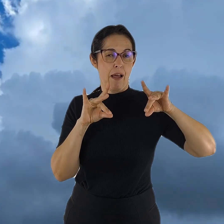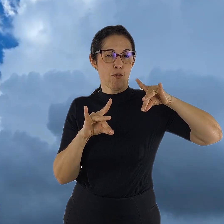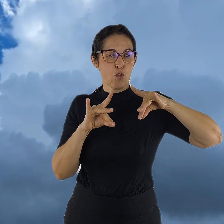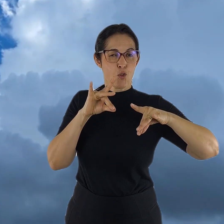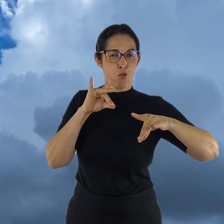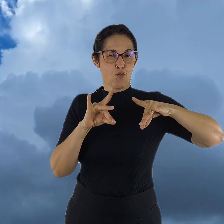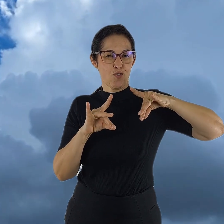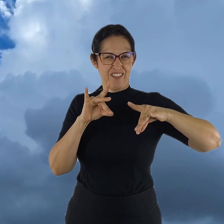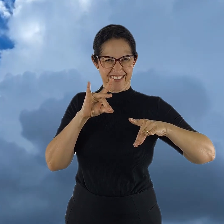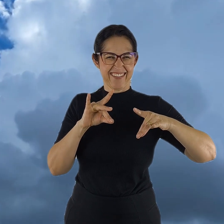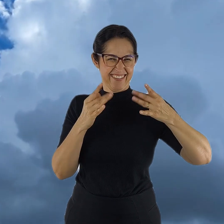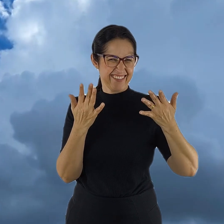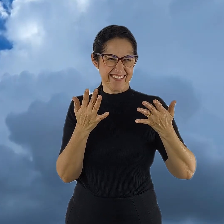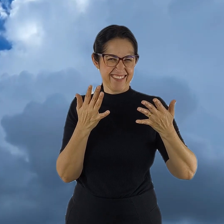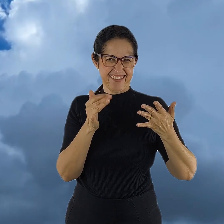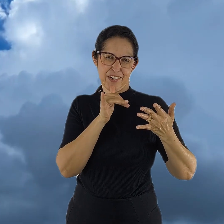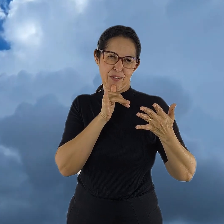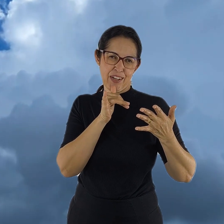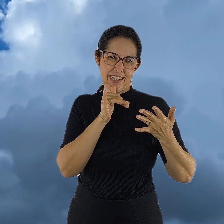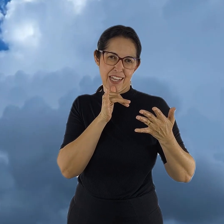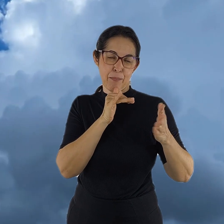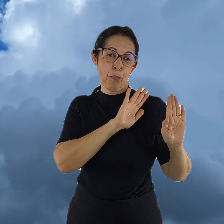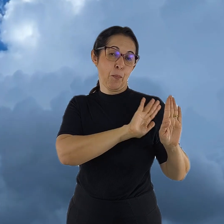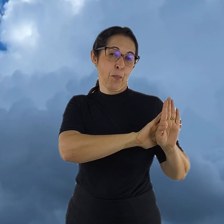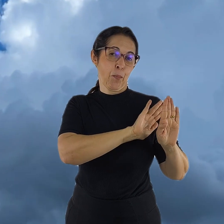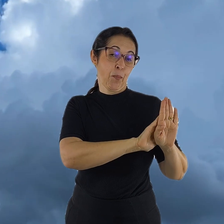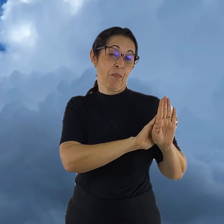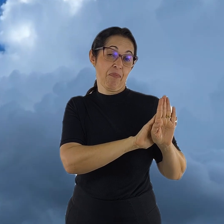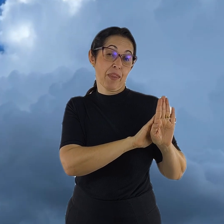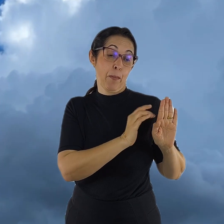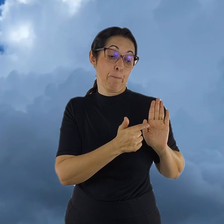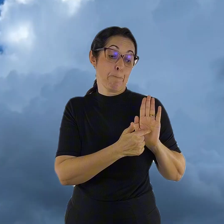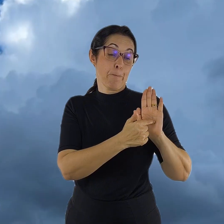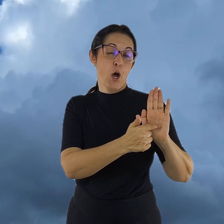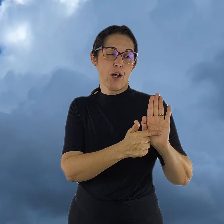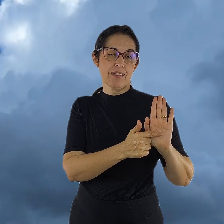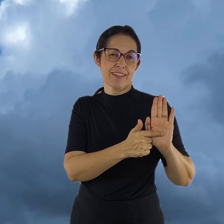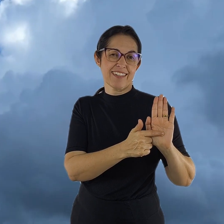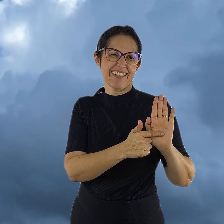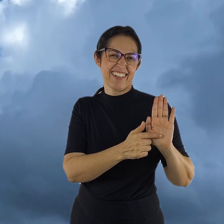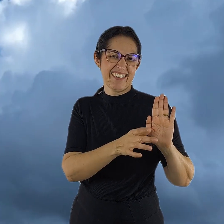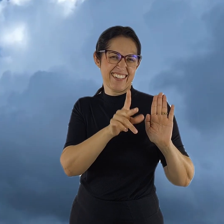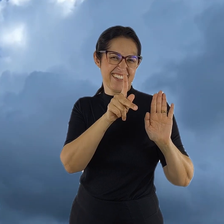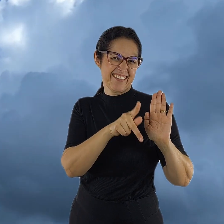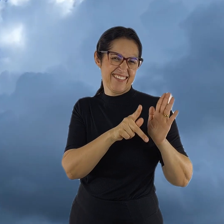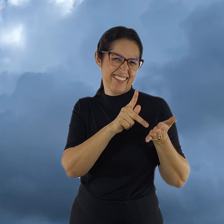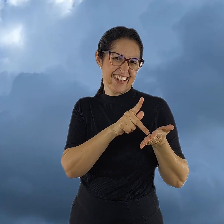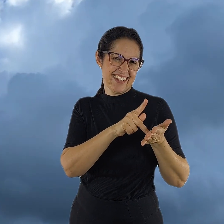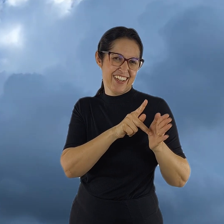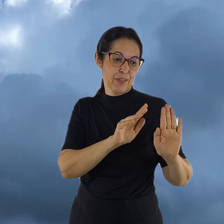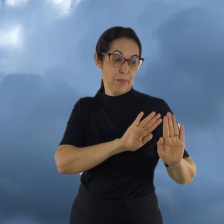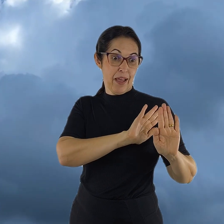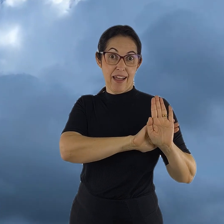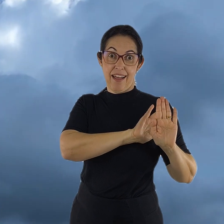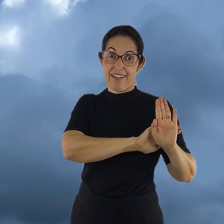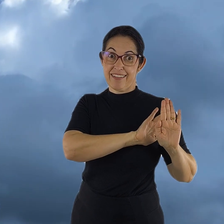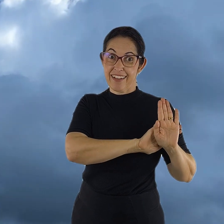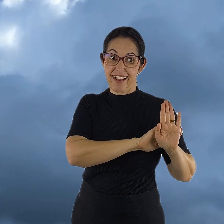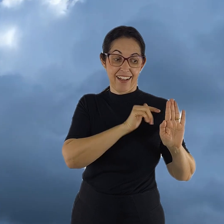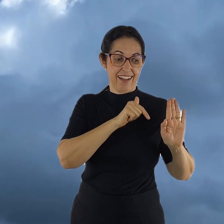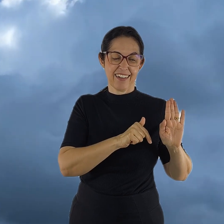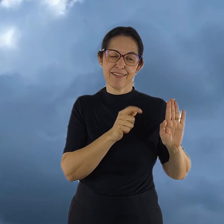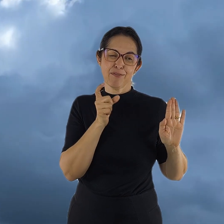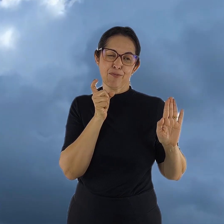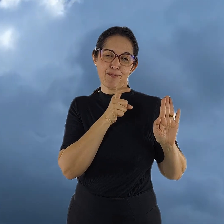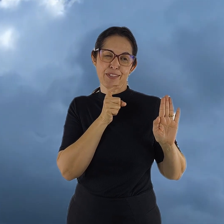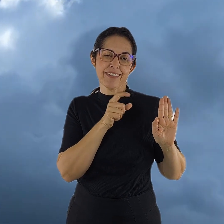Aquilo que nós chamamos de ator e atriz é o hipócrita. Você tinha as peças gregas, as peças teatrais, os teatros